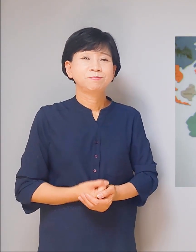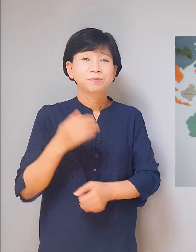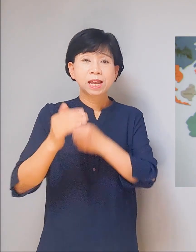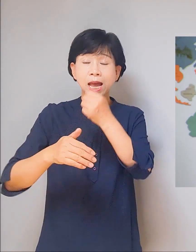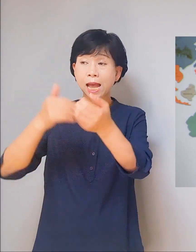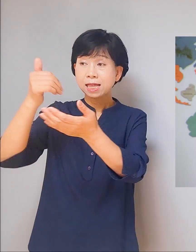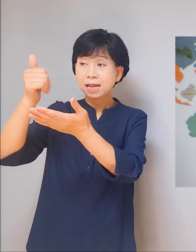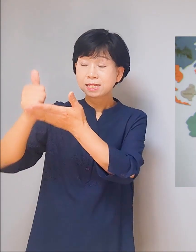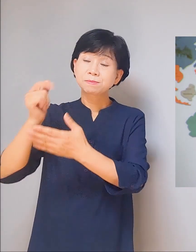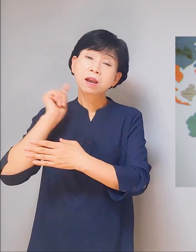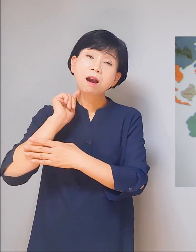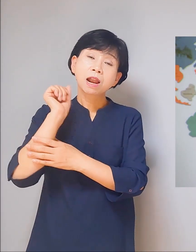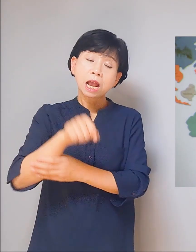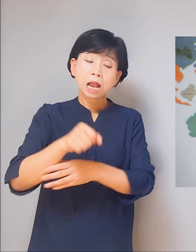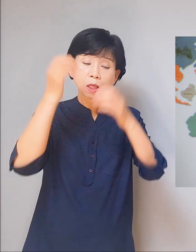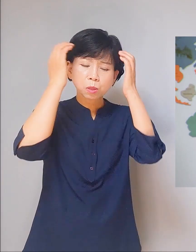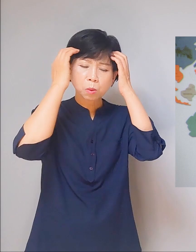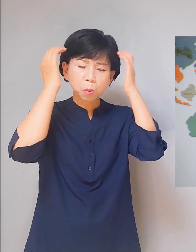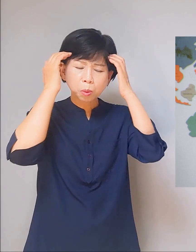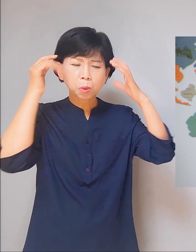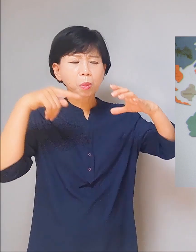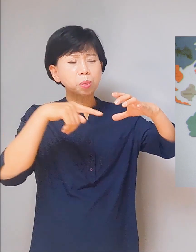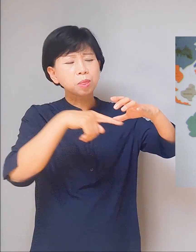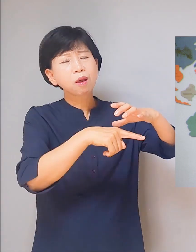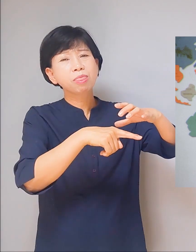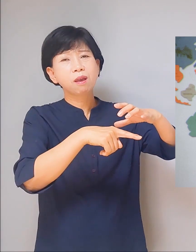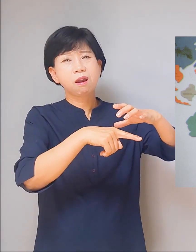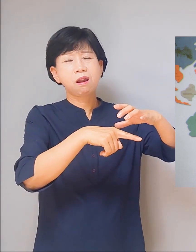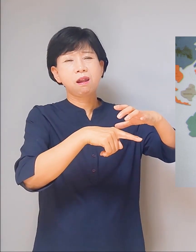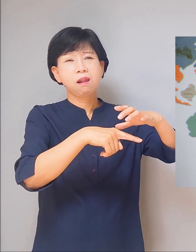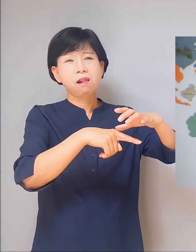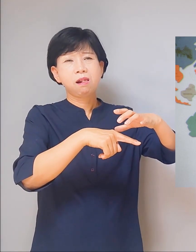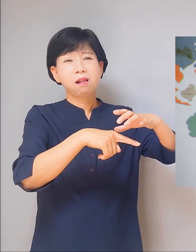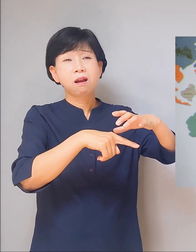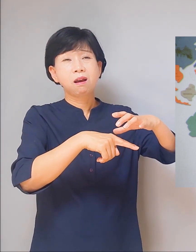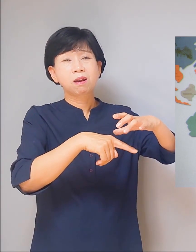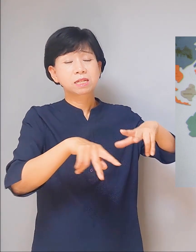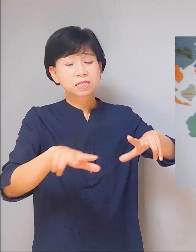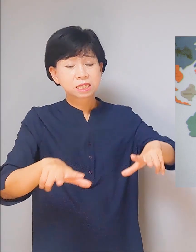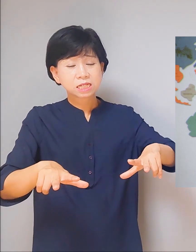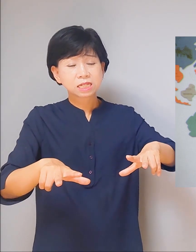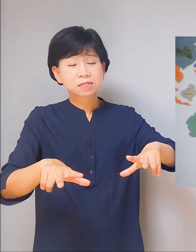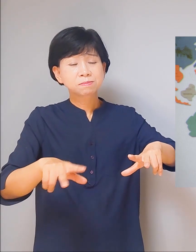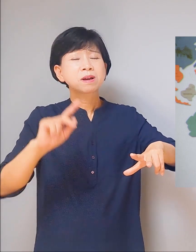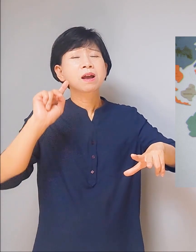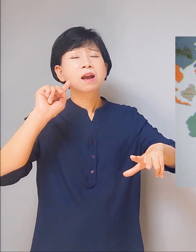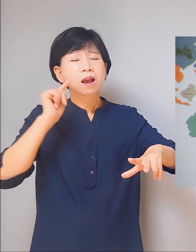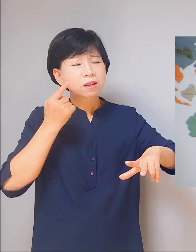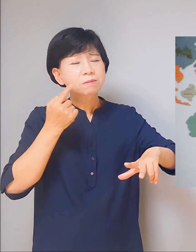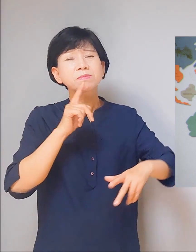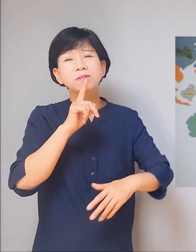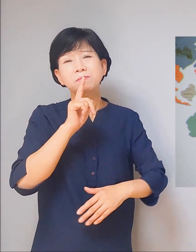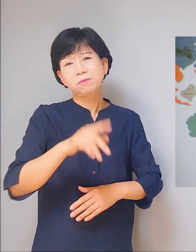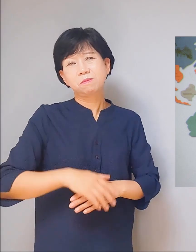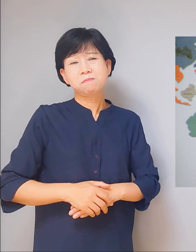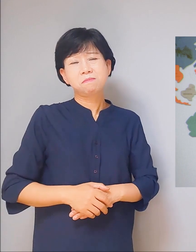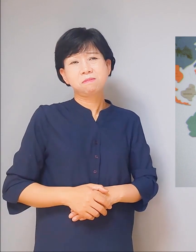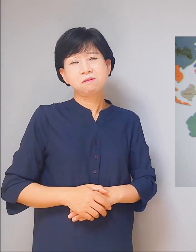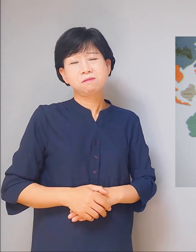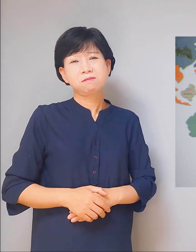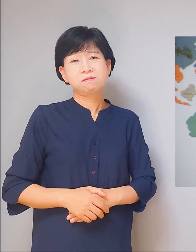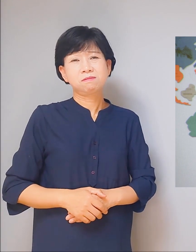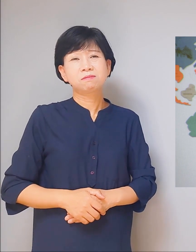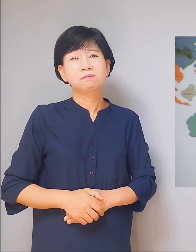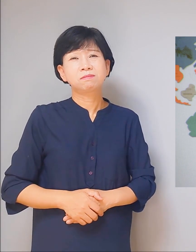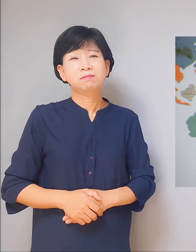하나님이 자신에게 허락한 그 고통의 터널, 쓰나미 같은 인생이 뭐라고 합니까? 지금 아름답다